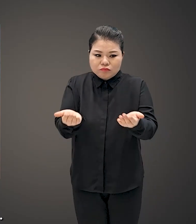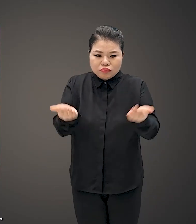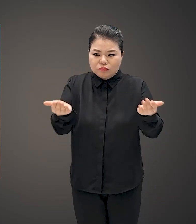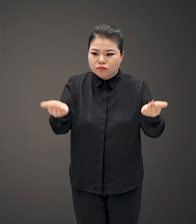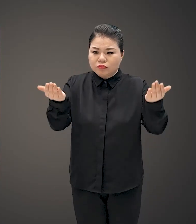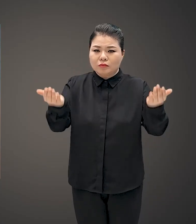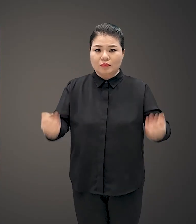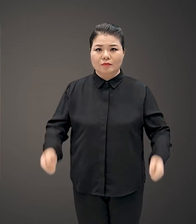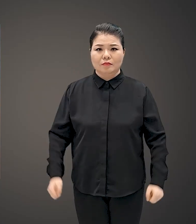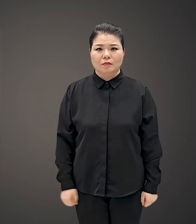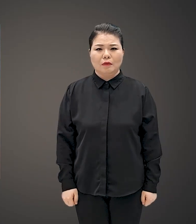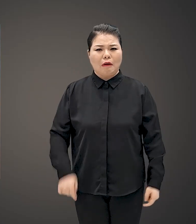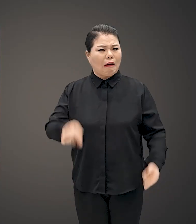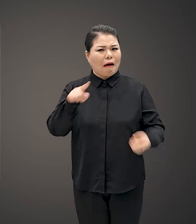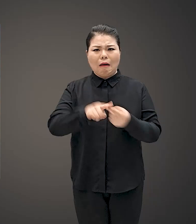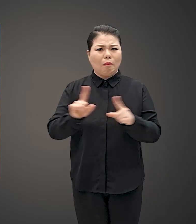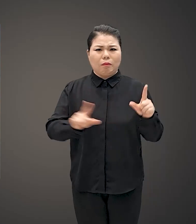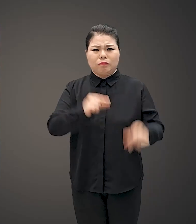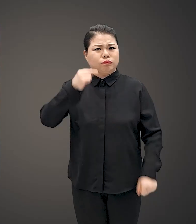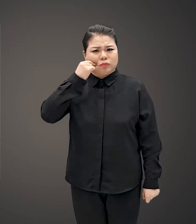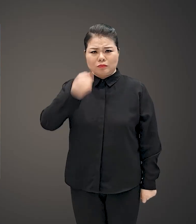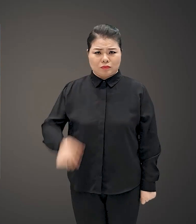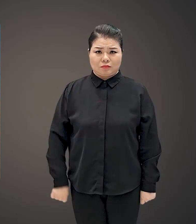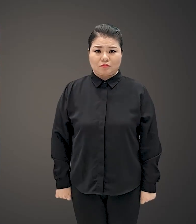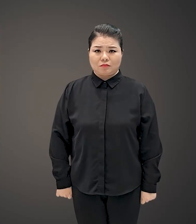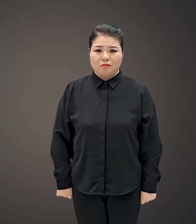떠올랐어. 이대로는 못 살아.